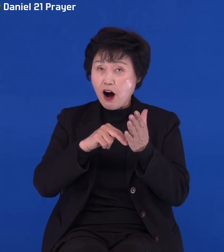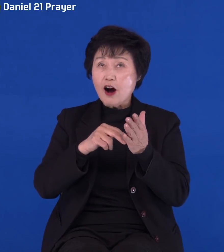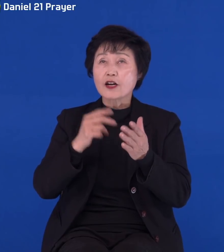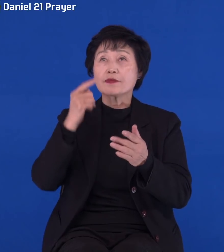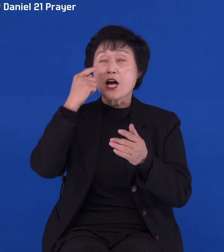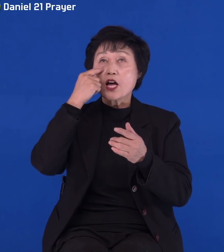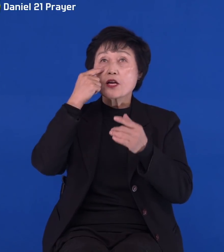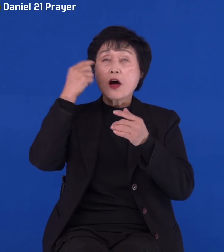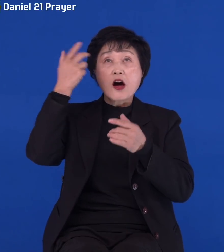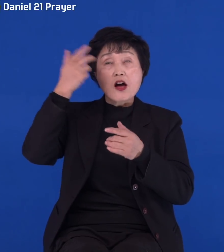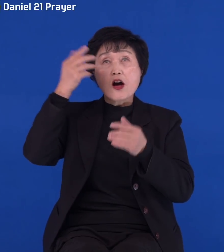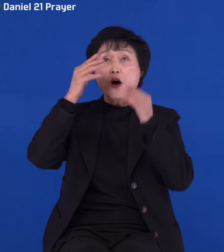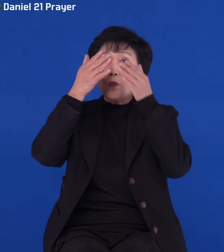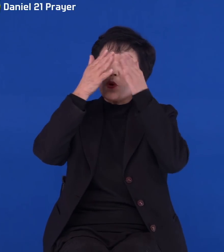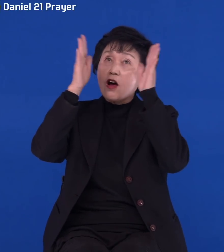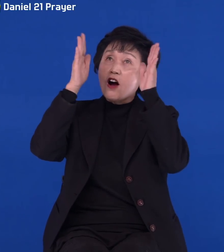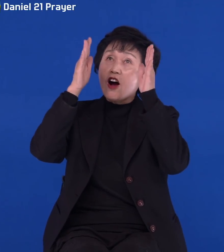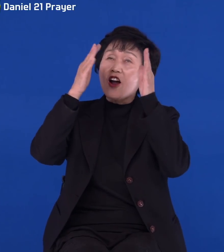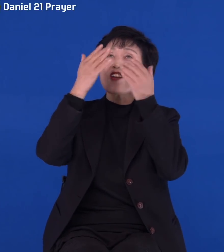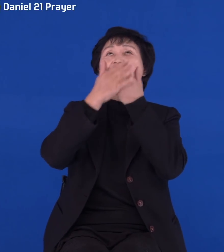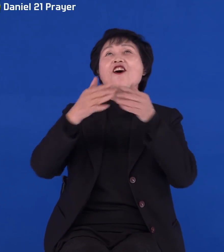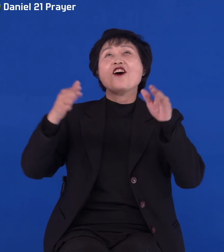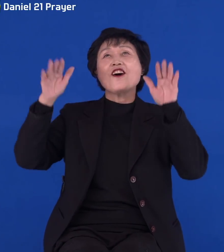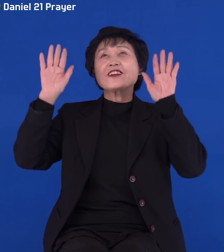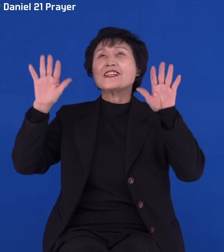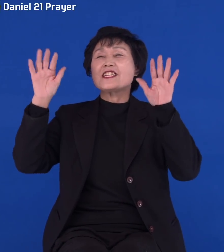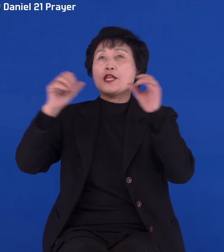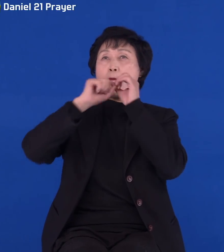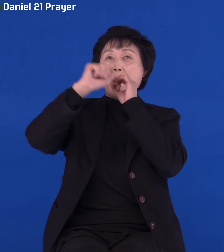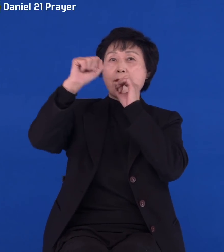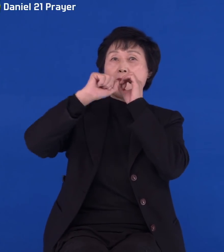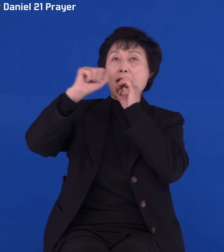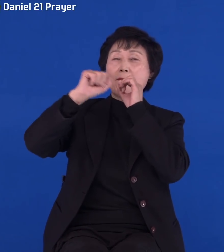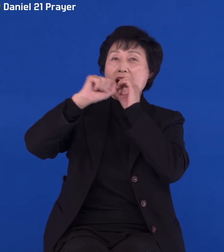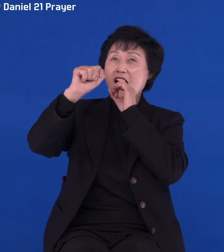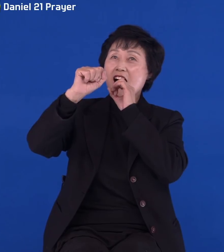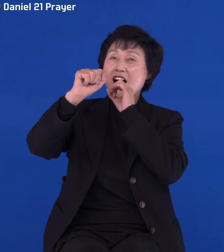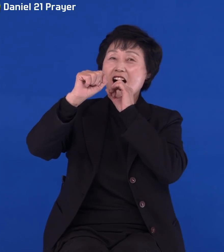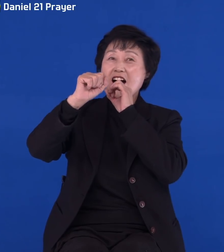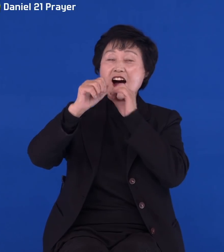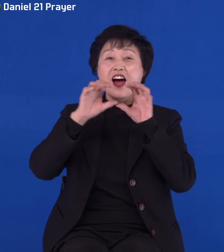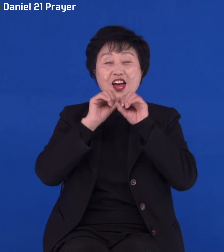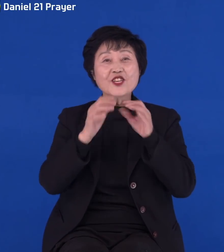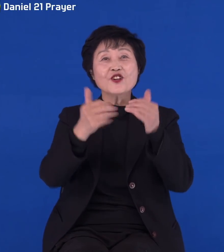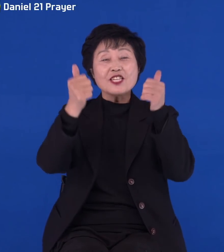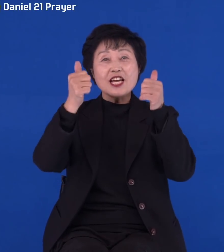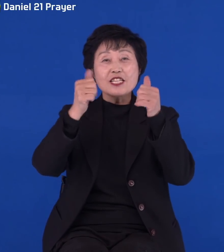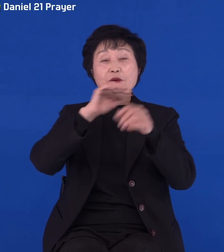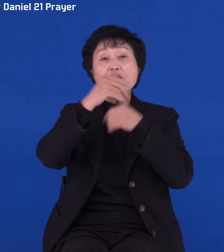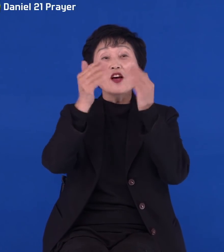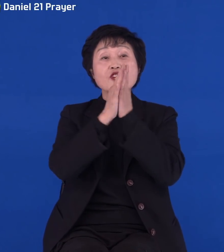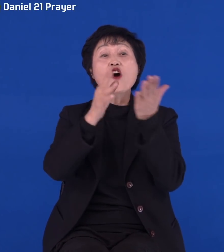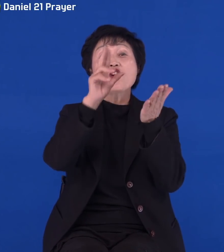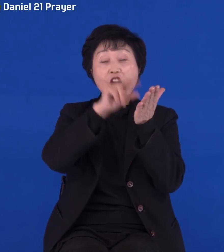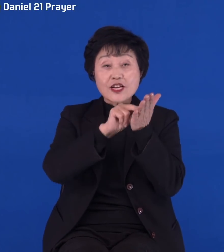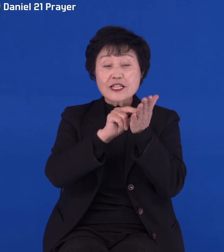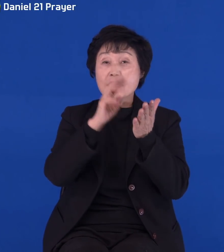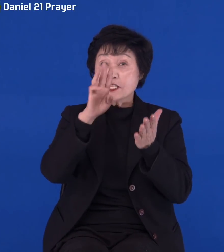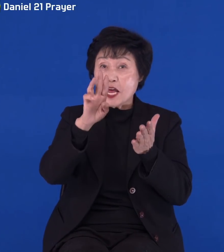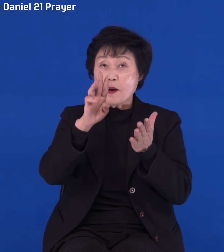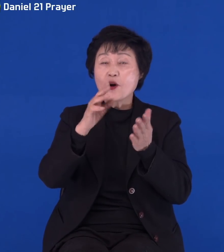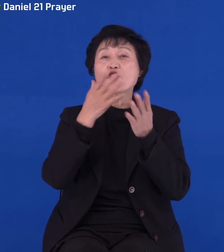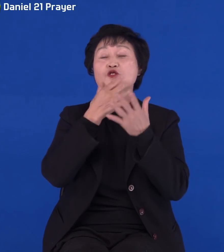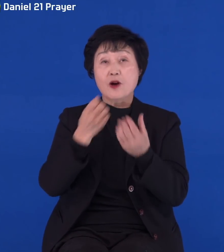열리고 천사들이 나팔을 불면서 빰빠밤 빰빰빰빰 빠라밤 지연호 선교사님 성경 삼독을 축하합니다. 그래, 너 건강 문제 해결, 재정 문제